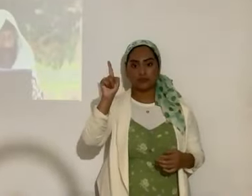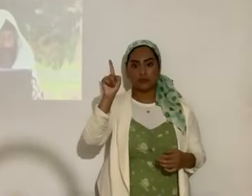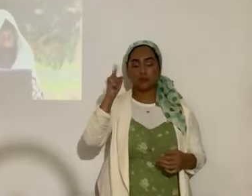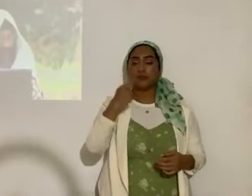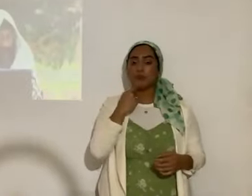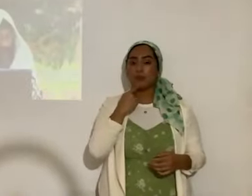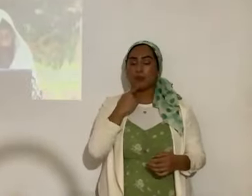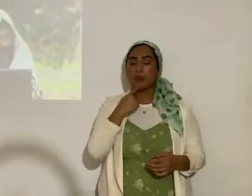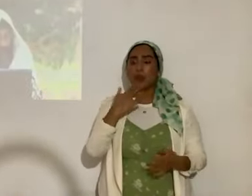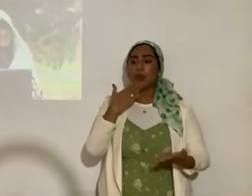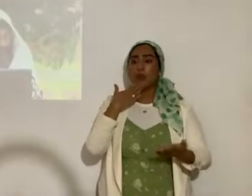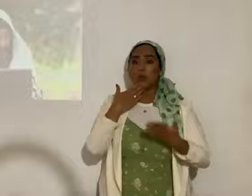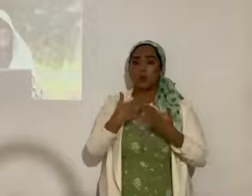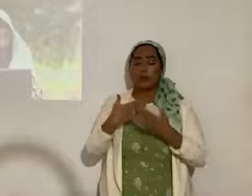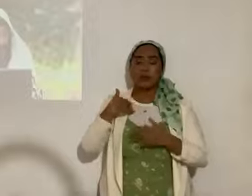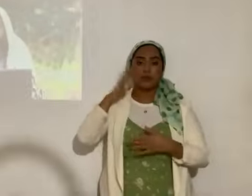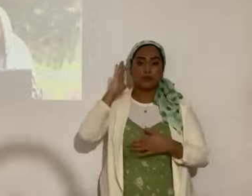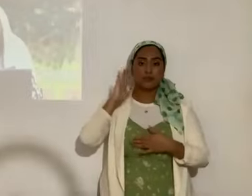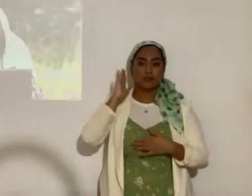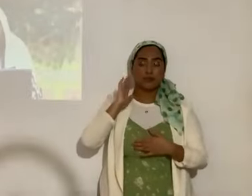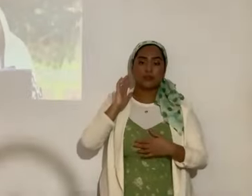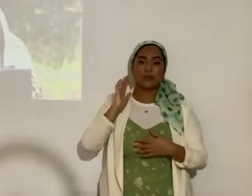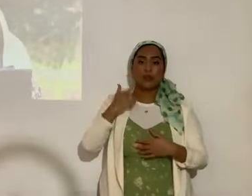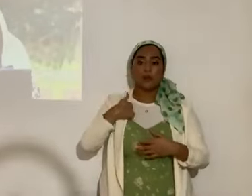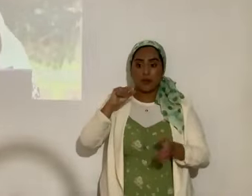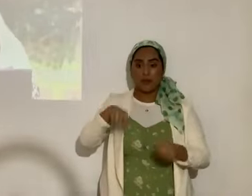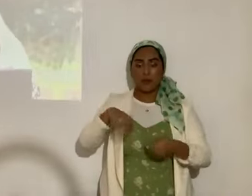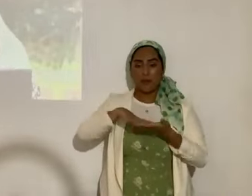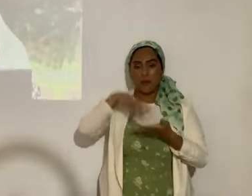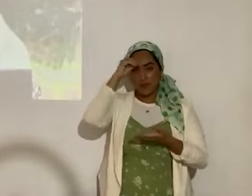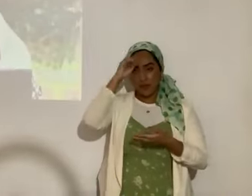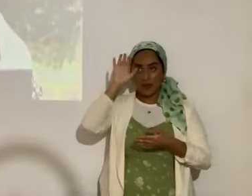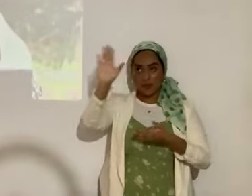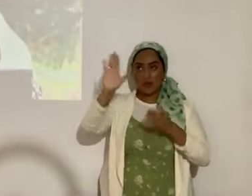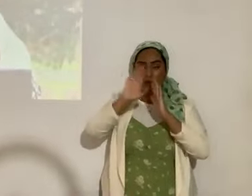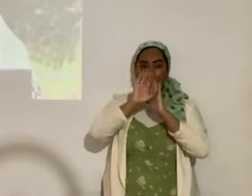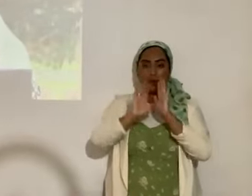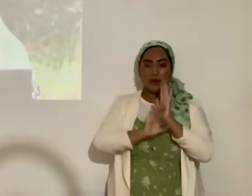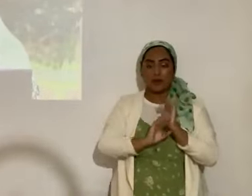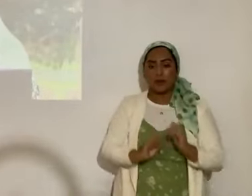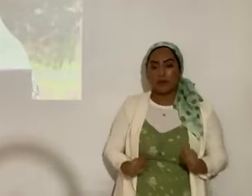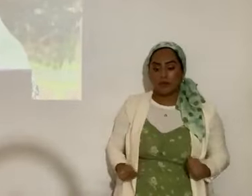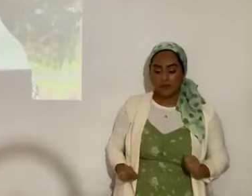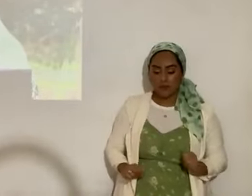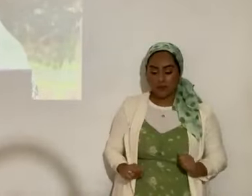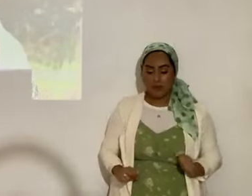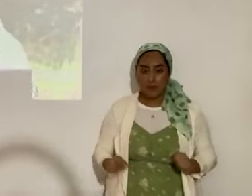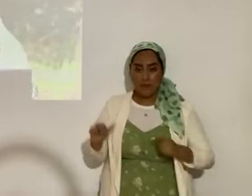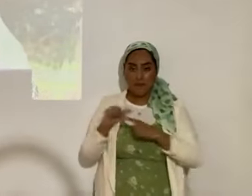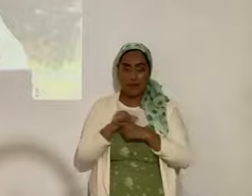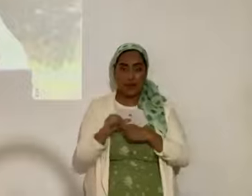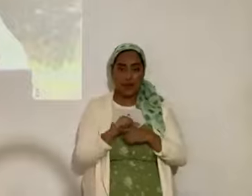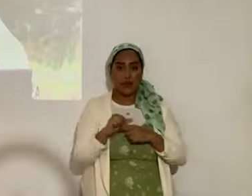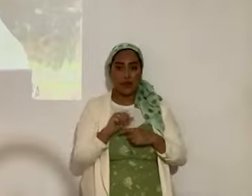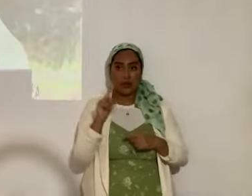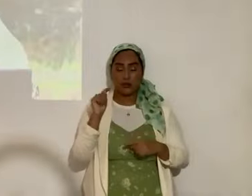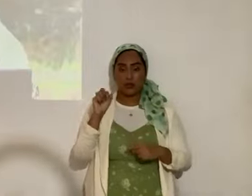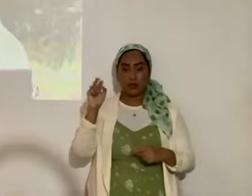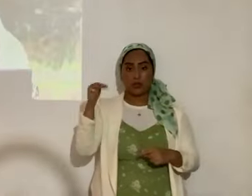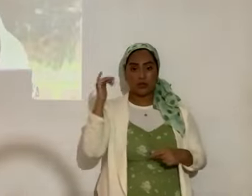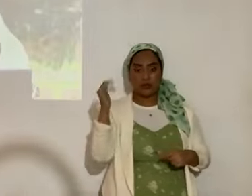dice haber sido humillado para que aprenda tus estatutos poner los ojos en la torá de Yahweh